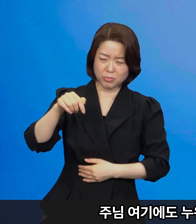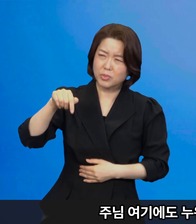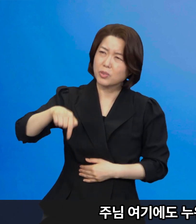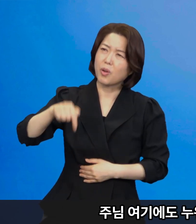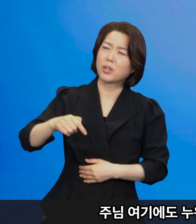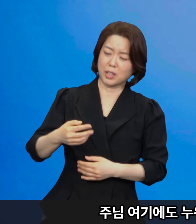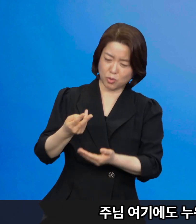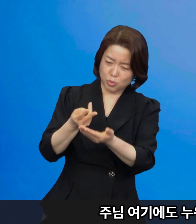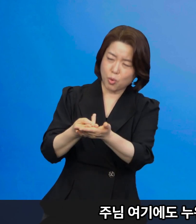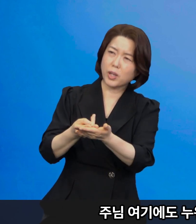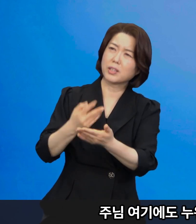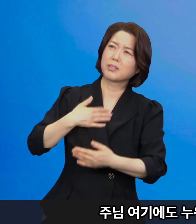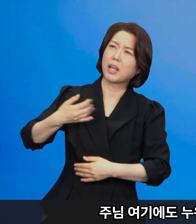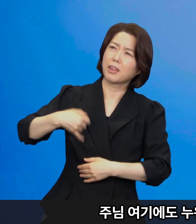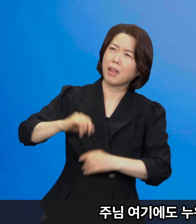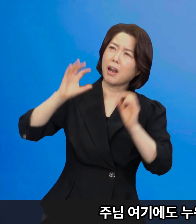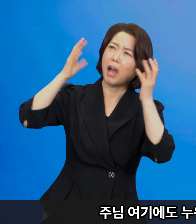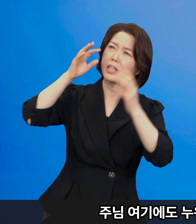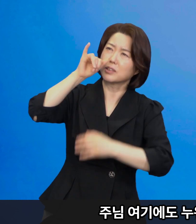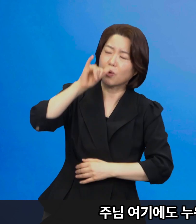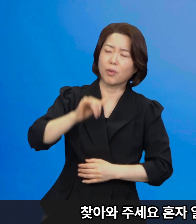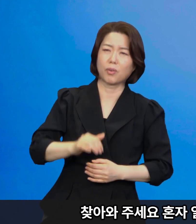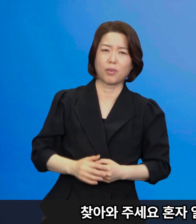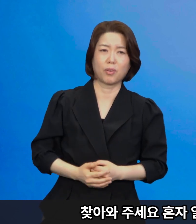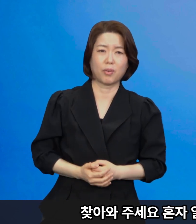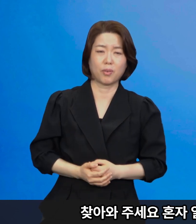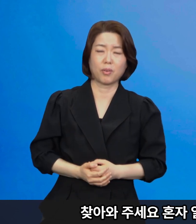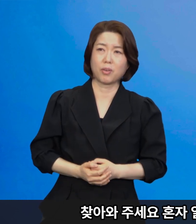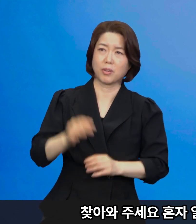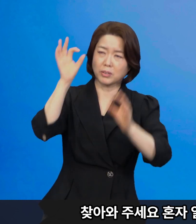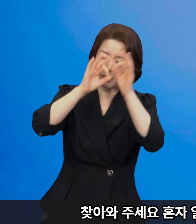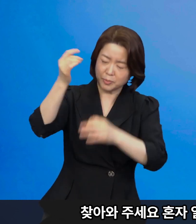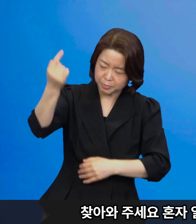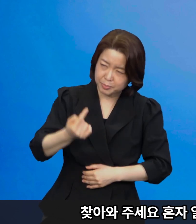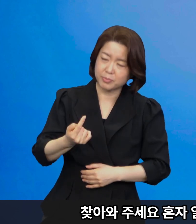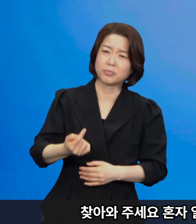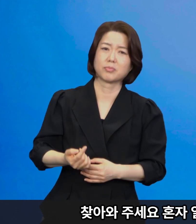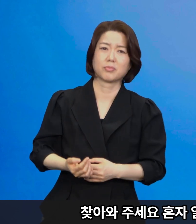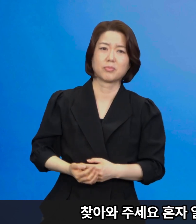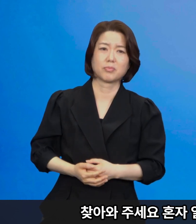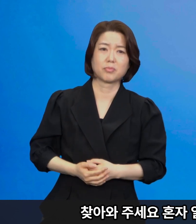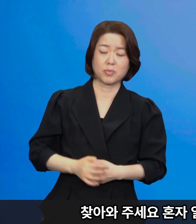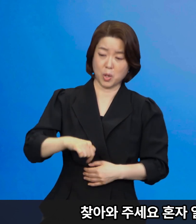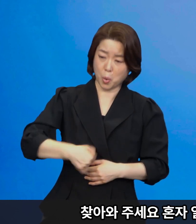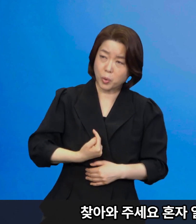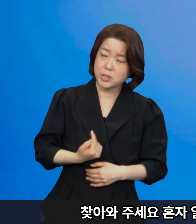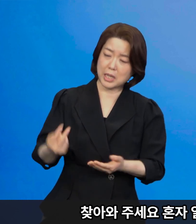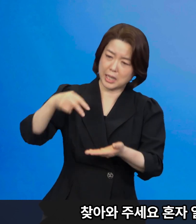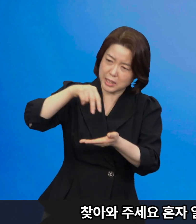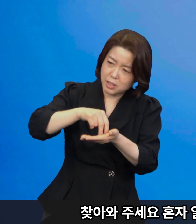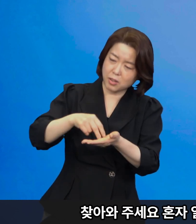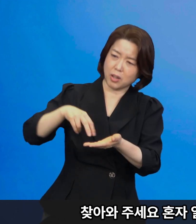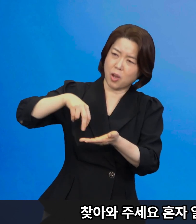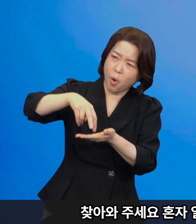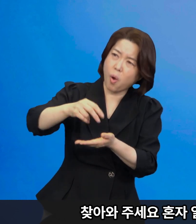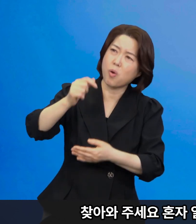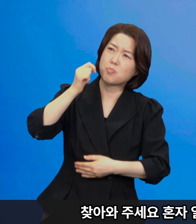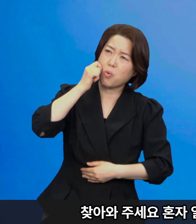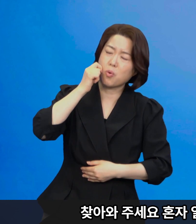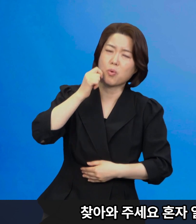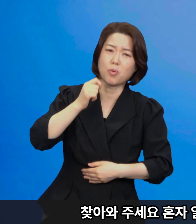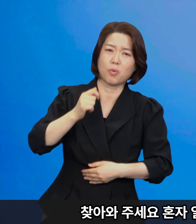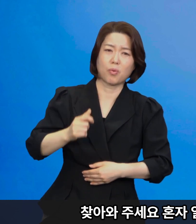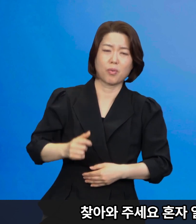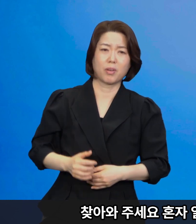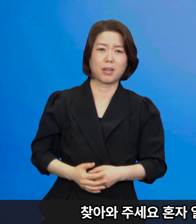여기에도 누워있는 아이가 있습니다. 찾아와 주세요. 혼자 일어서거나 걷지도